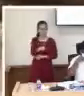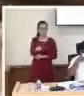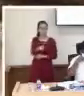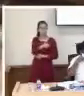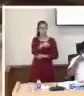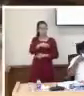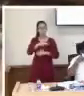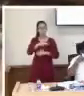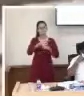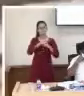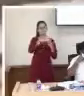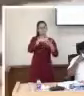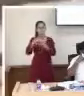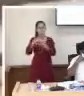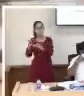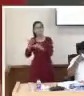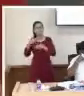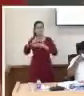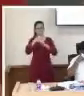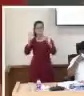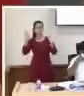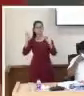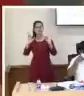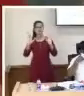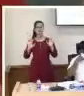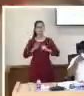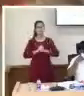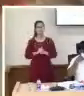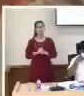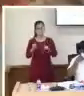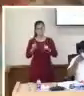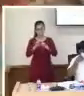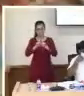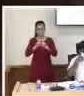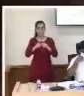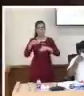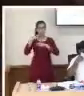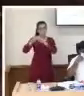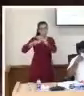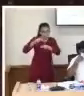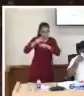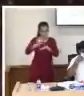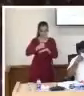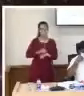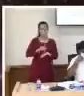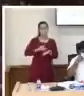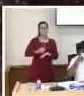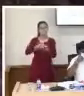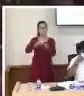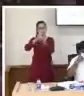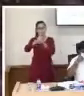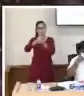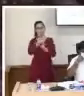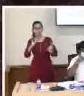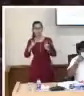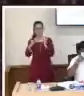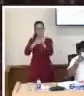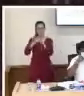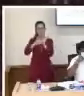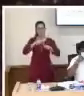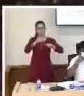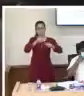है। संस्थान दृष्टि दिव्यांग के लिए शिक्षा, पुनर्वास, रोजगार और आधुनिक तकनीक से लैस उत्कृष्ट